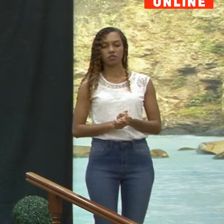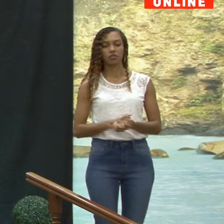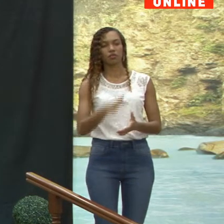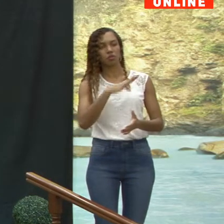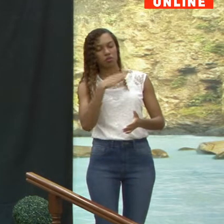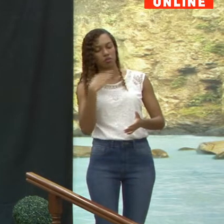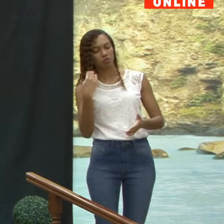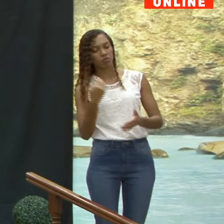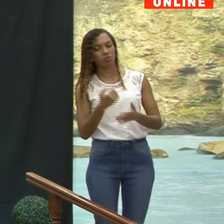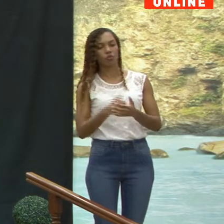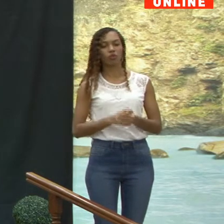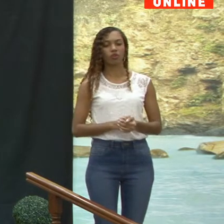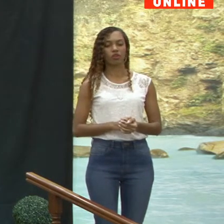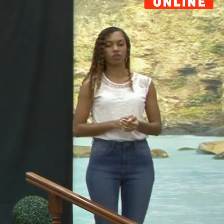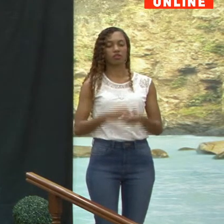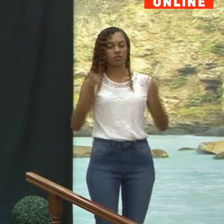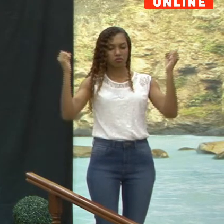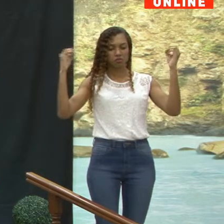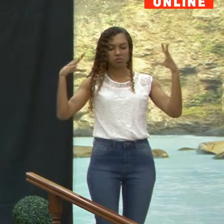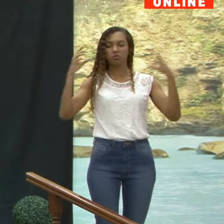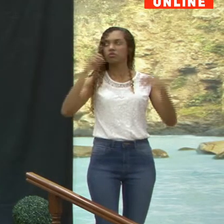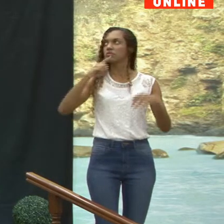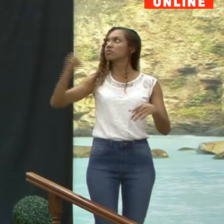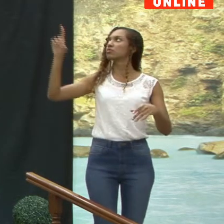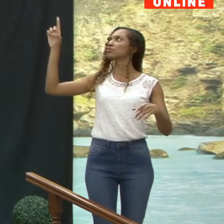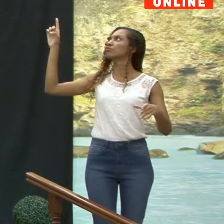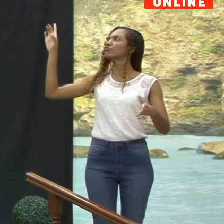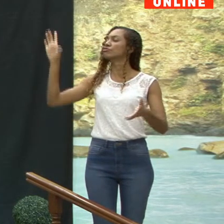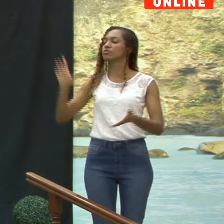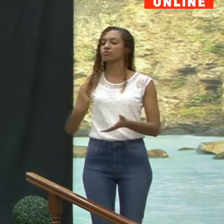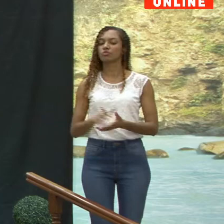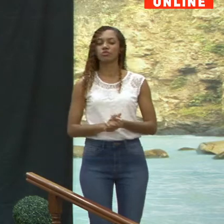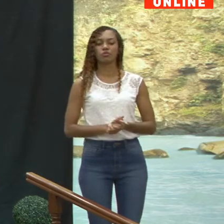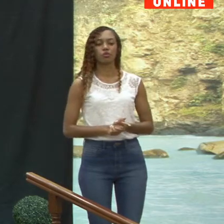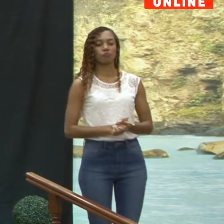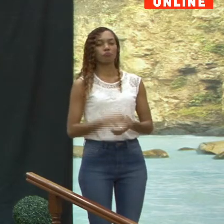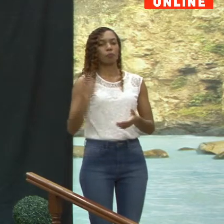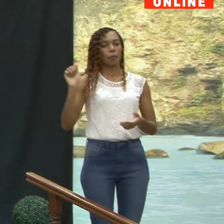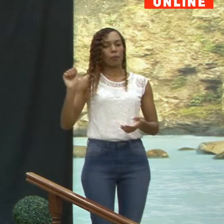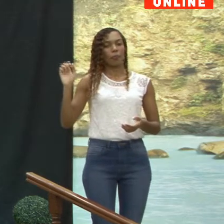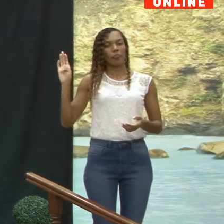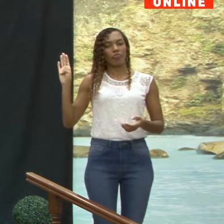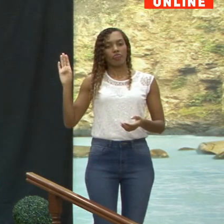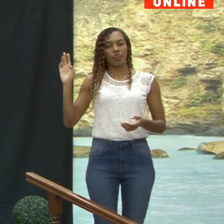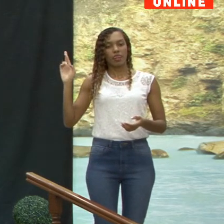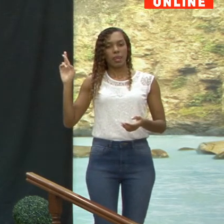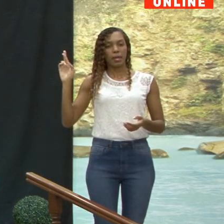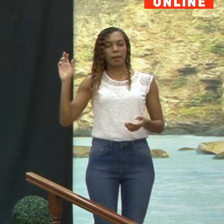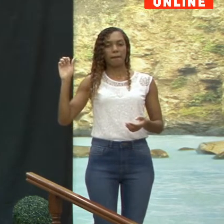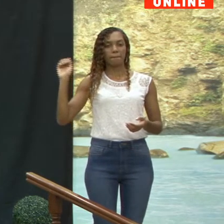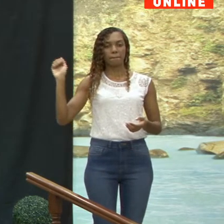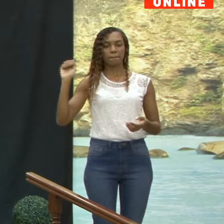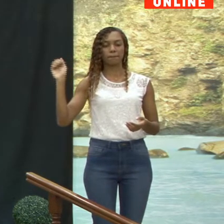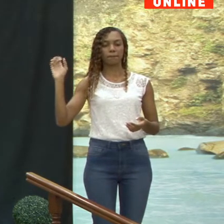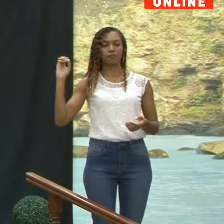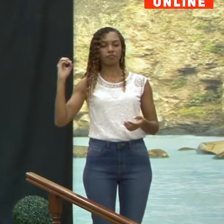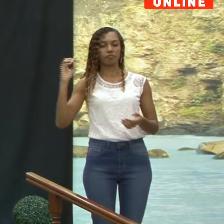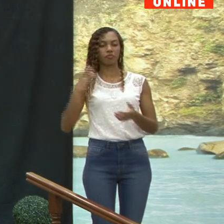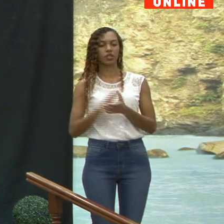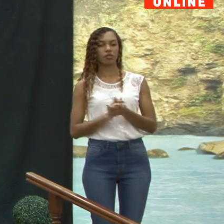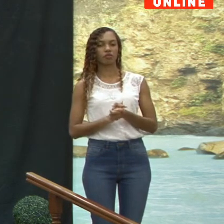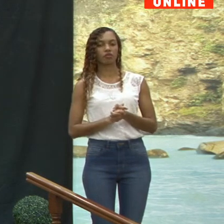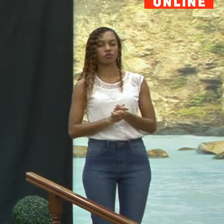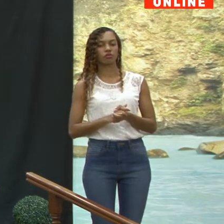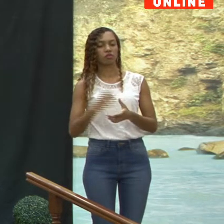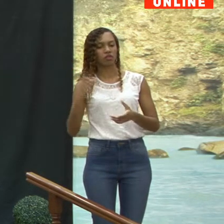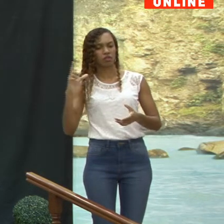nas bênçãos de Deus. Então Abraão, que era o mais velho, falou: Ló, escolhe o lugar para